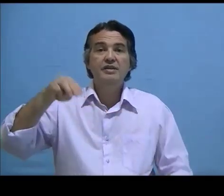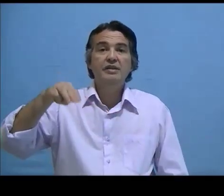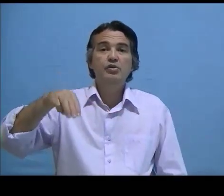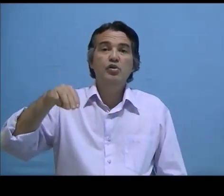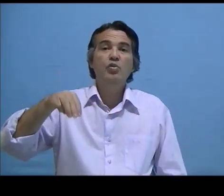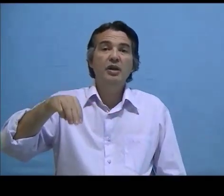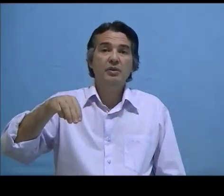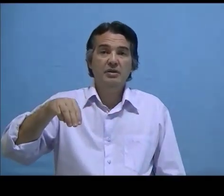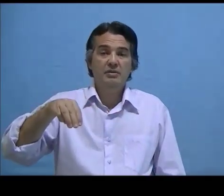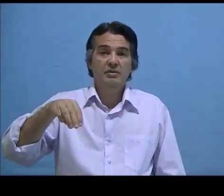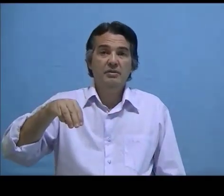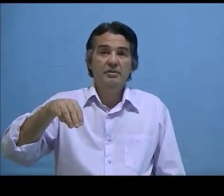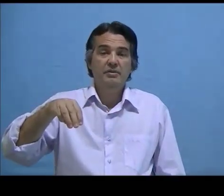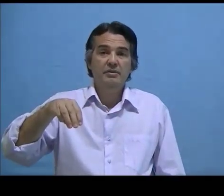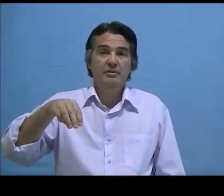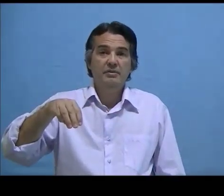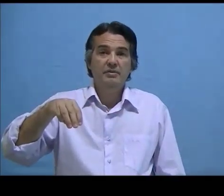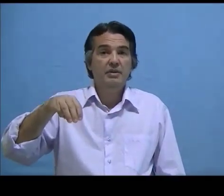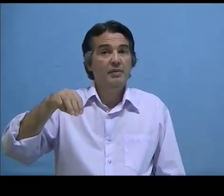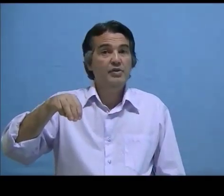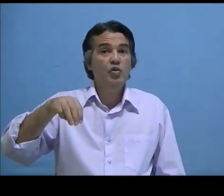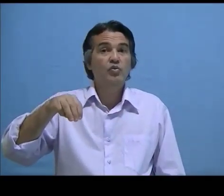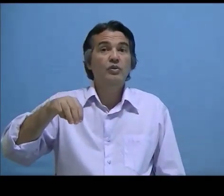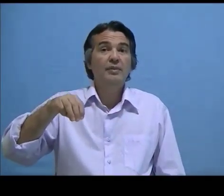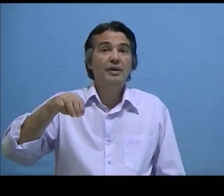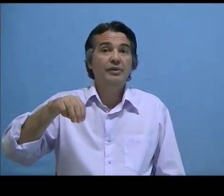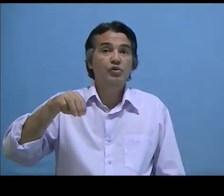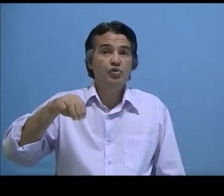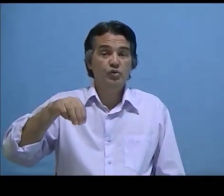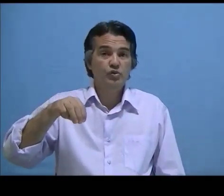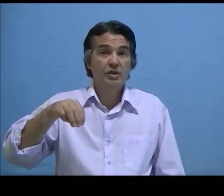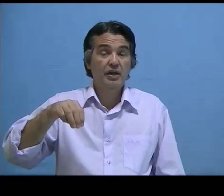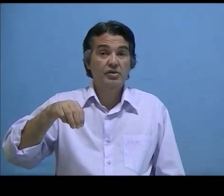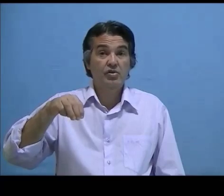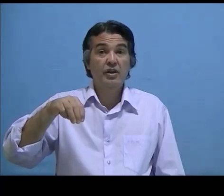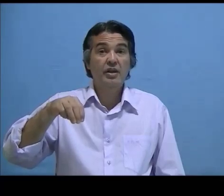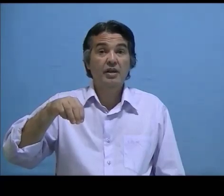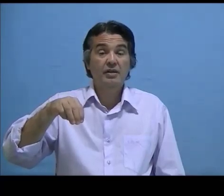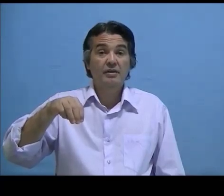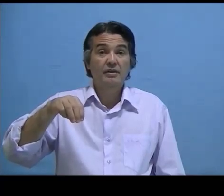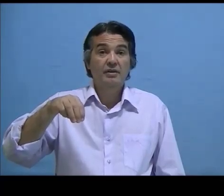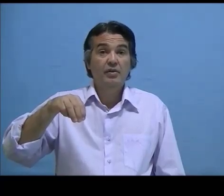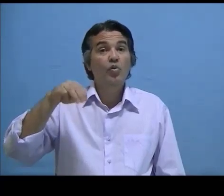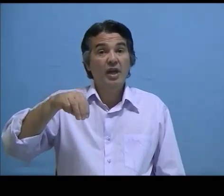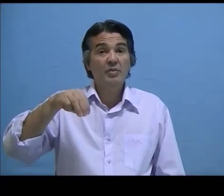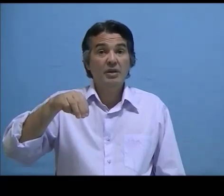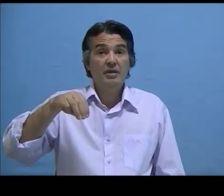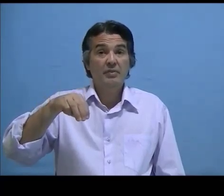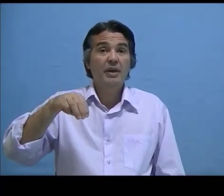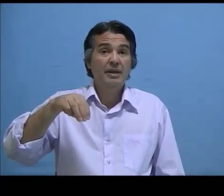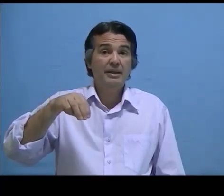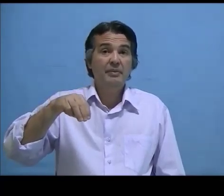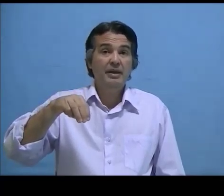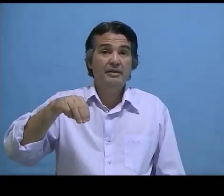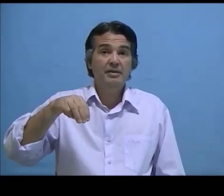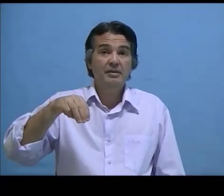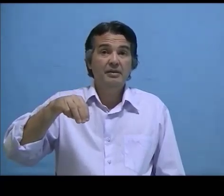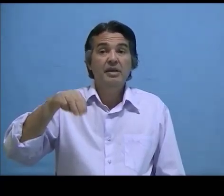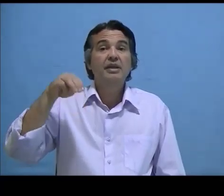fazendo só o M, que é mais comum lá para o lado sul ou sudeste. Só que o M para matemática, e também